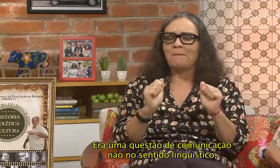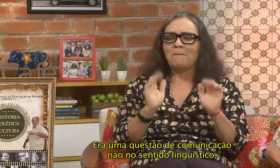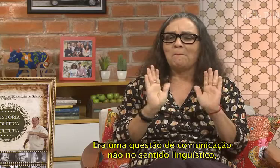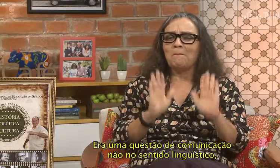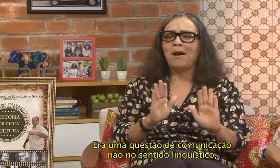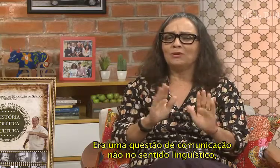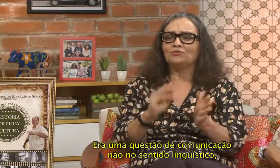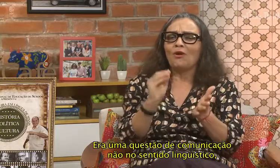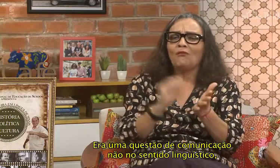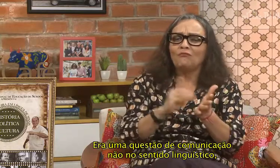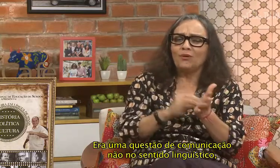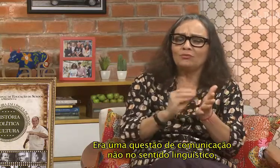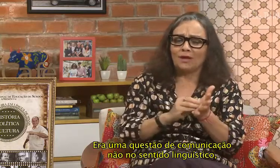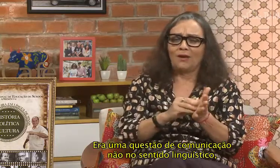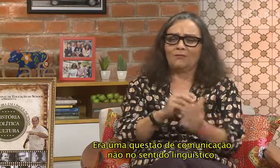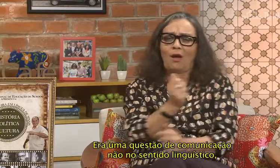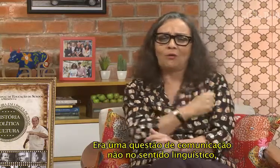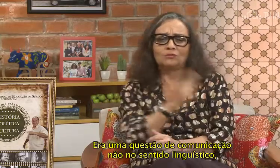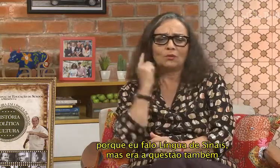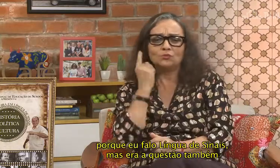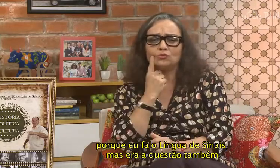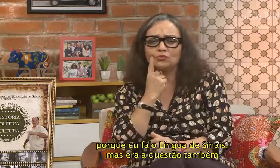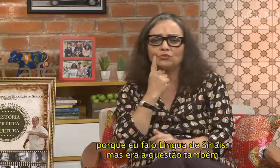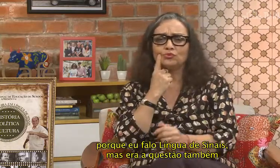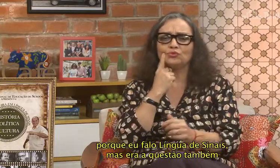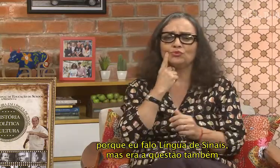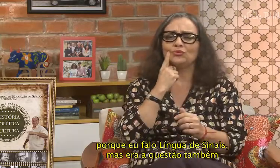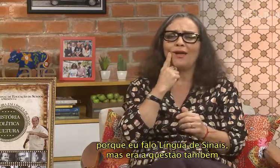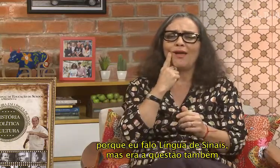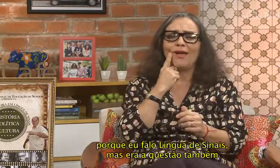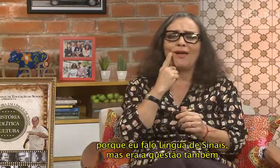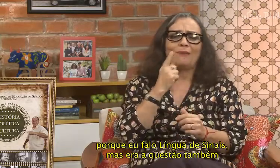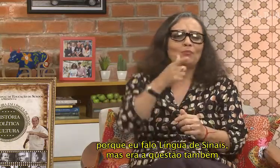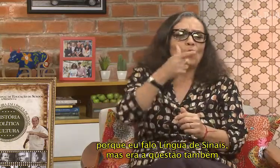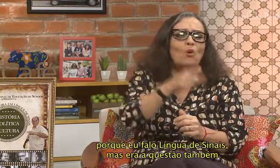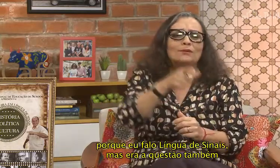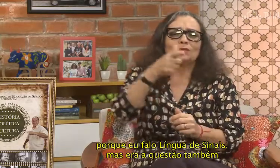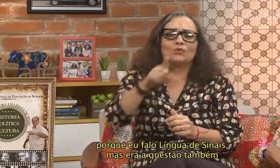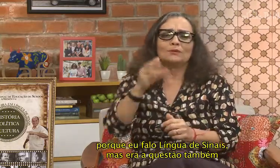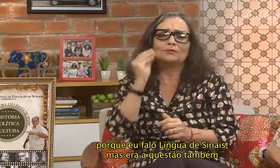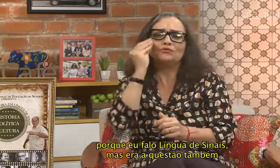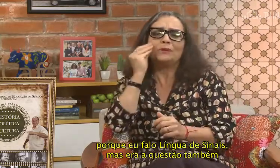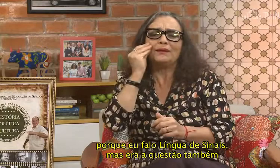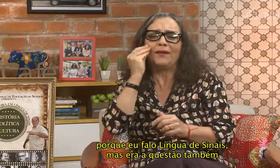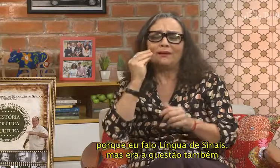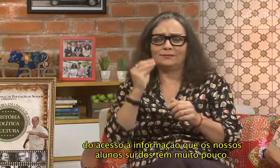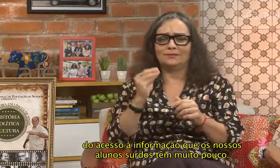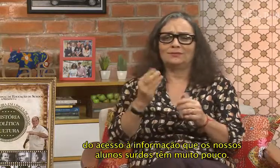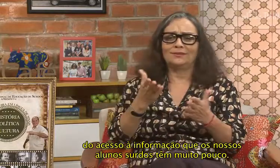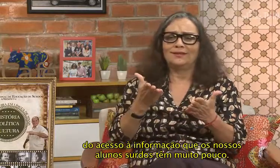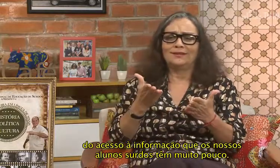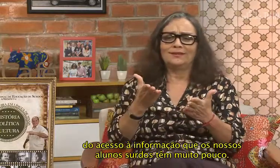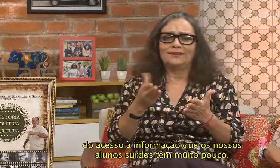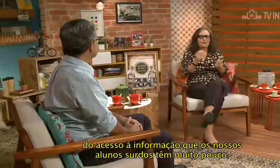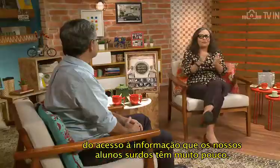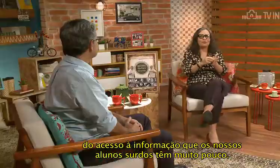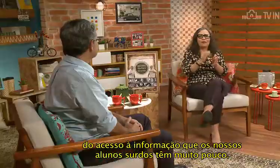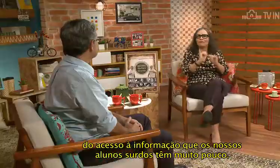no sentido linguístico, porque eu falo língua de sinais, mas era a questão também do acesso à informação que